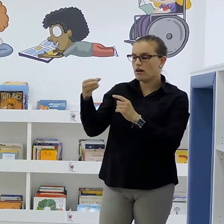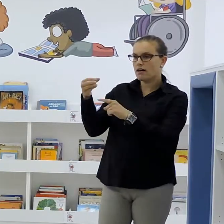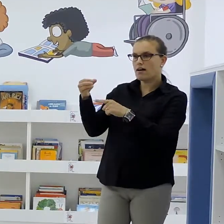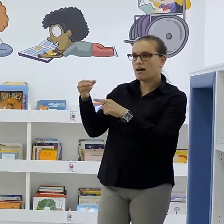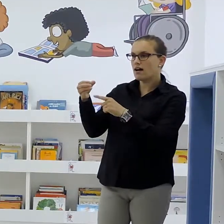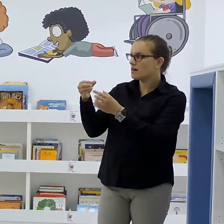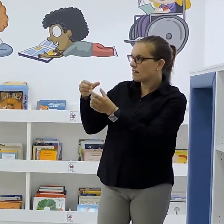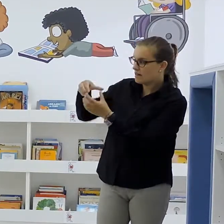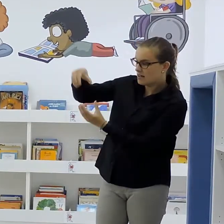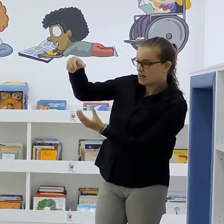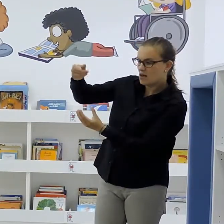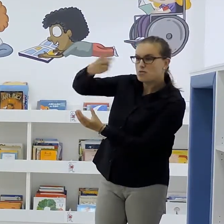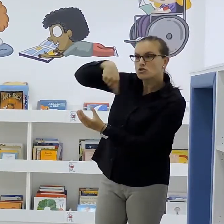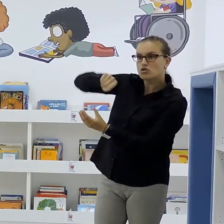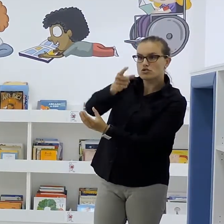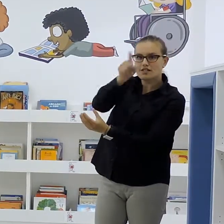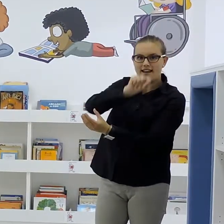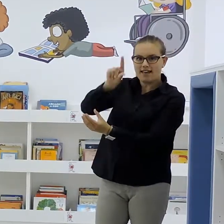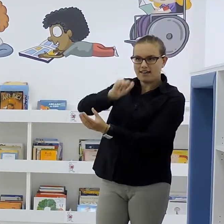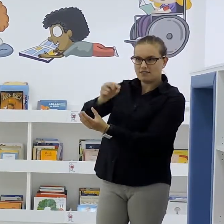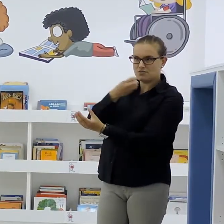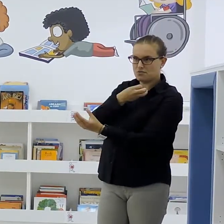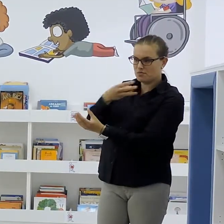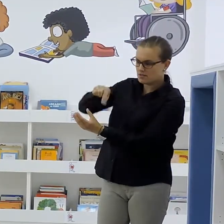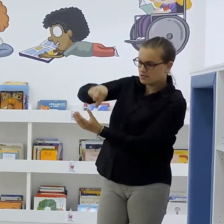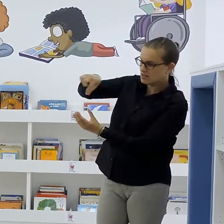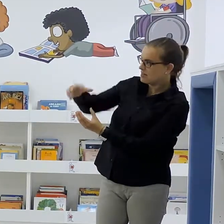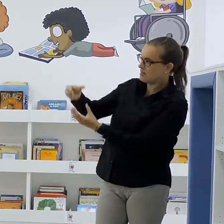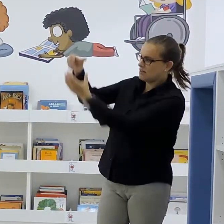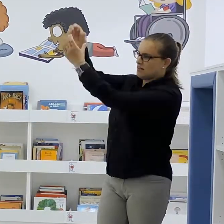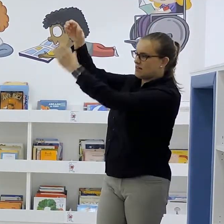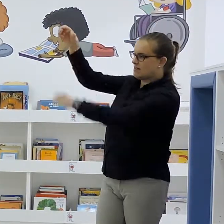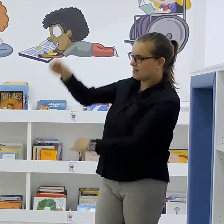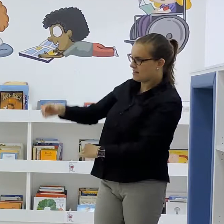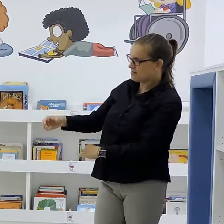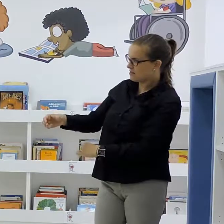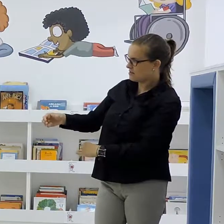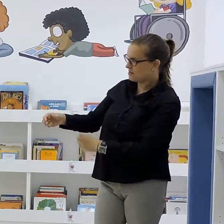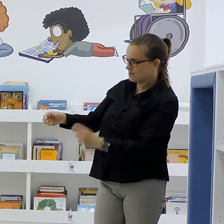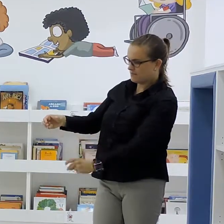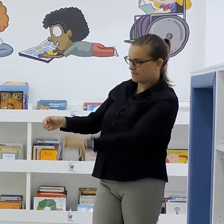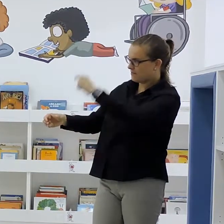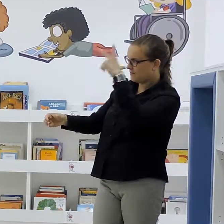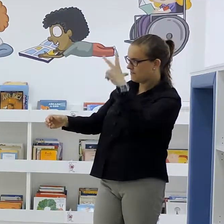la combinación que habéis elegido entre todos. Tapar los cubos por un momentito y hacer